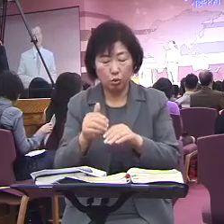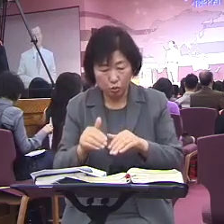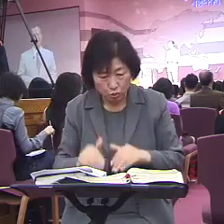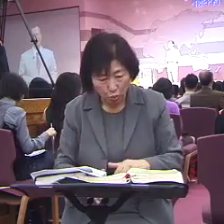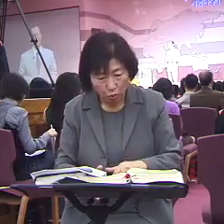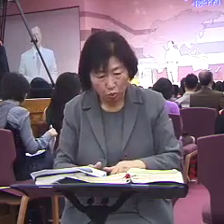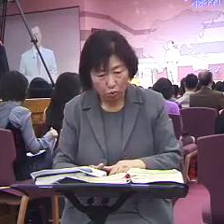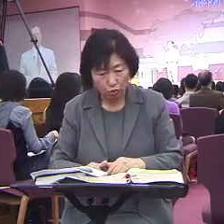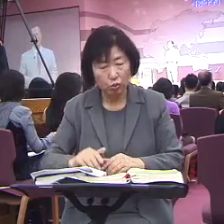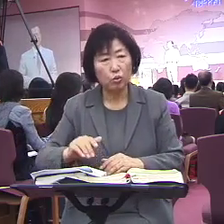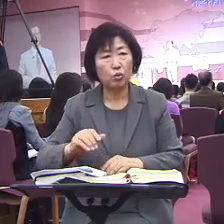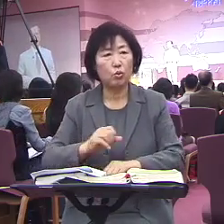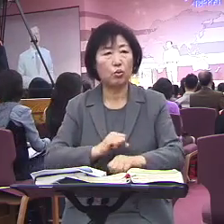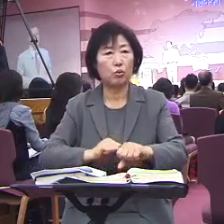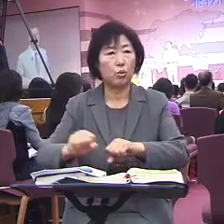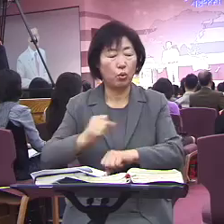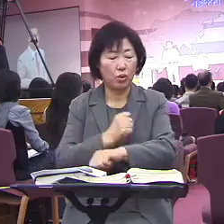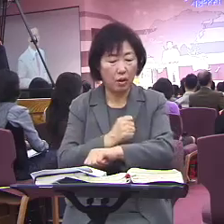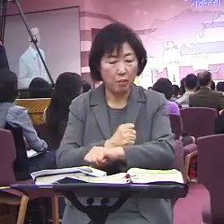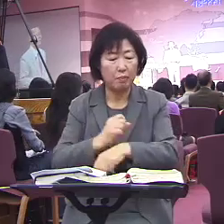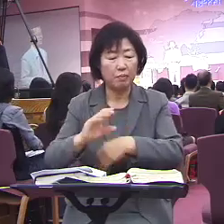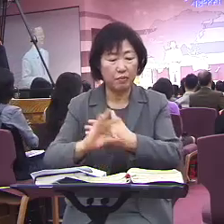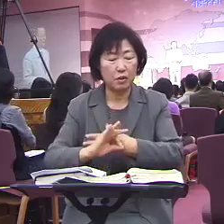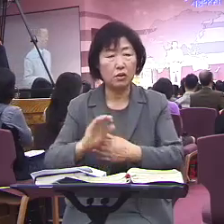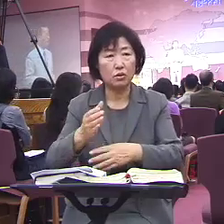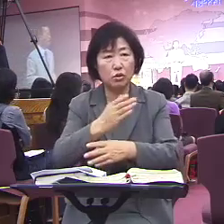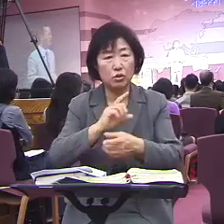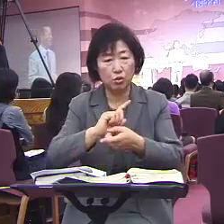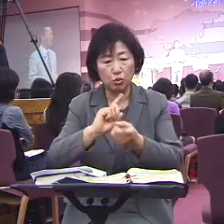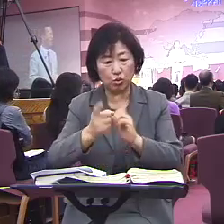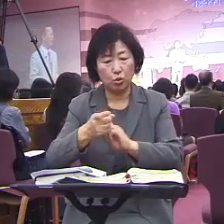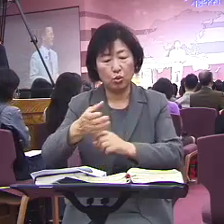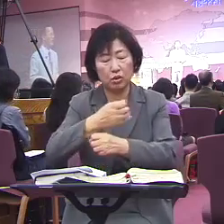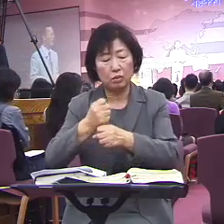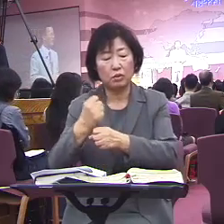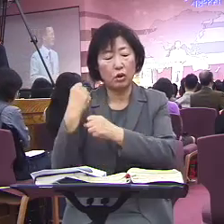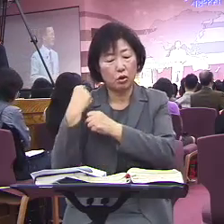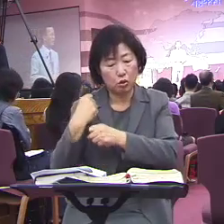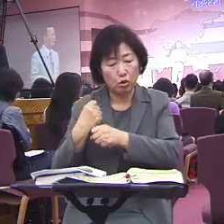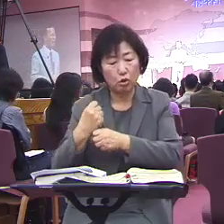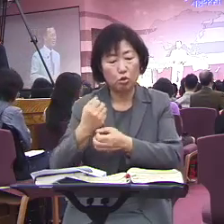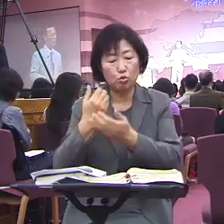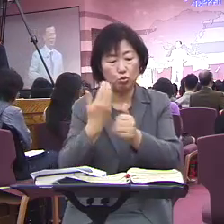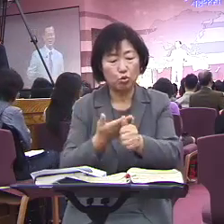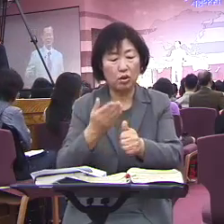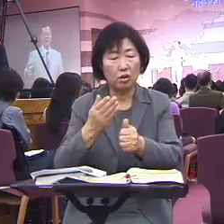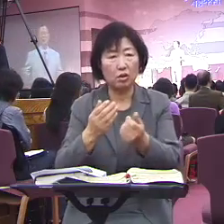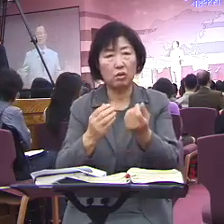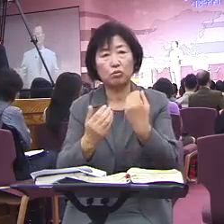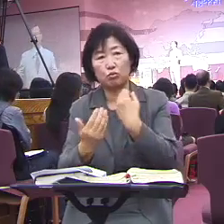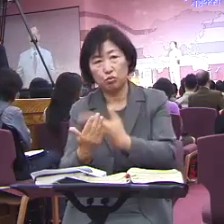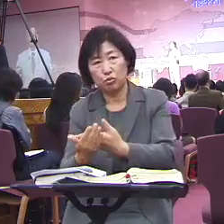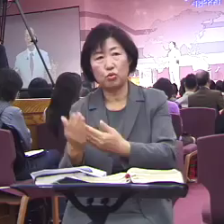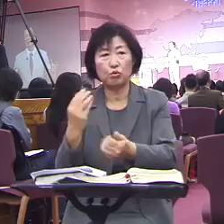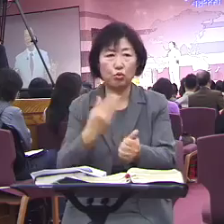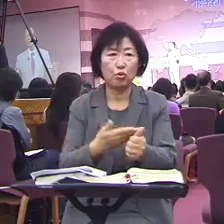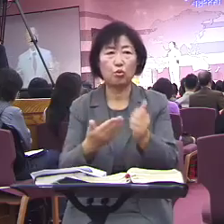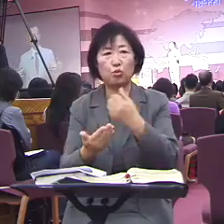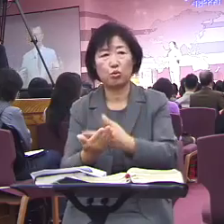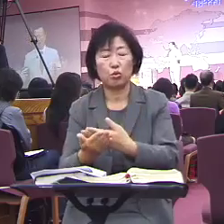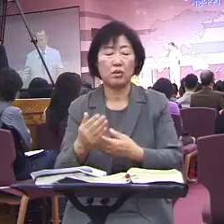아니에요. 서로 짐을 져주는 겁니다. 기도하지 못하는, 기도까지